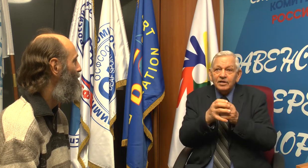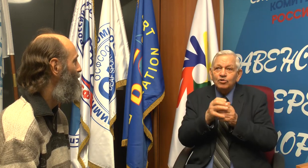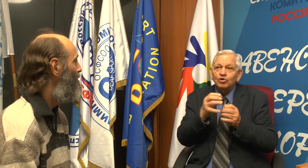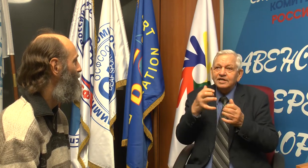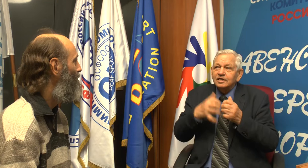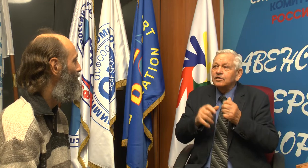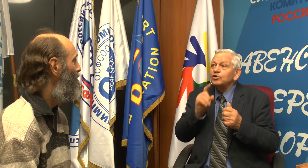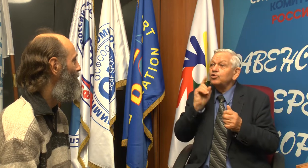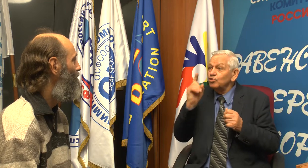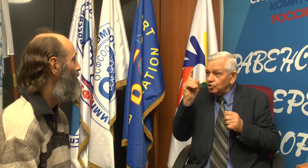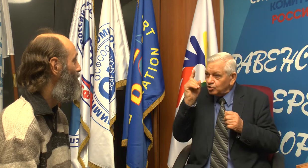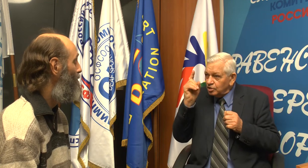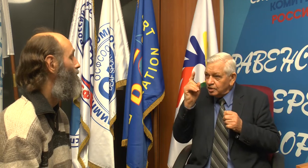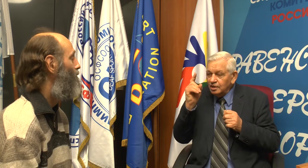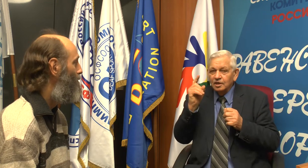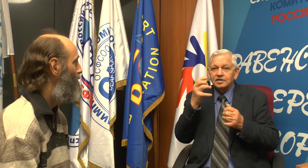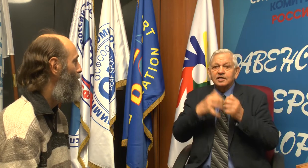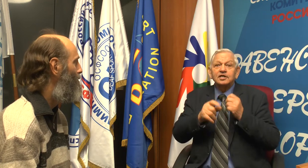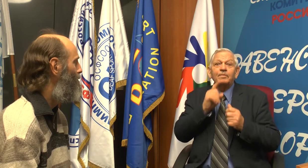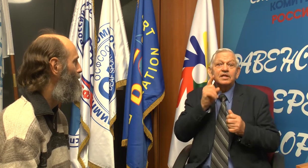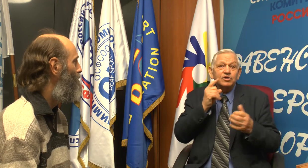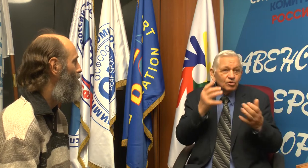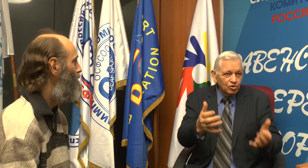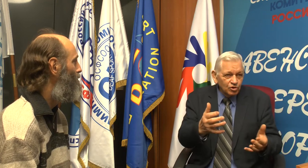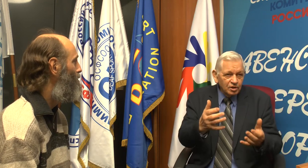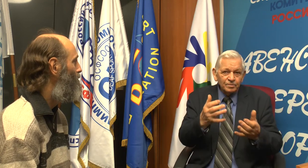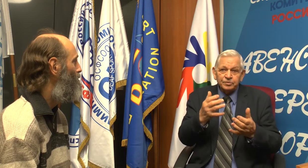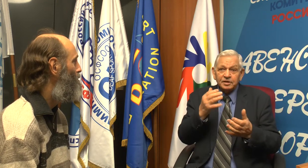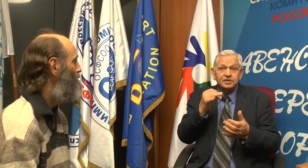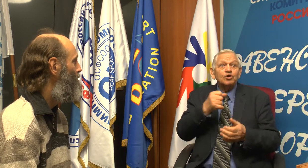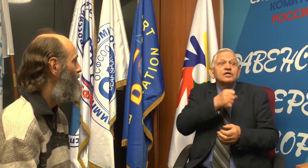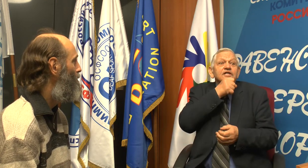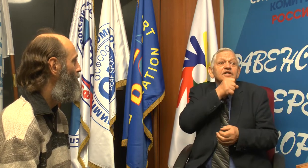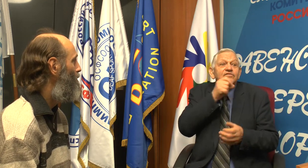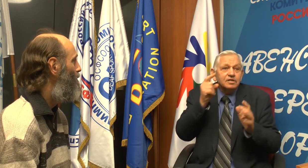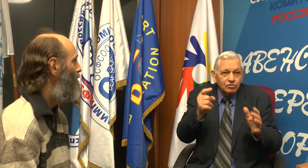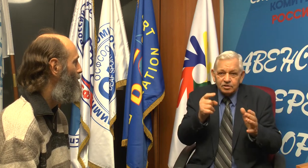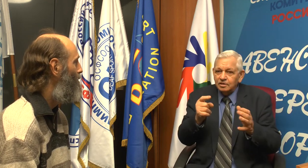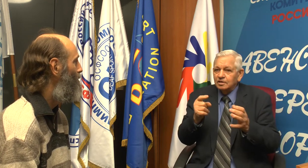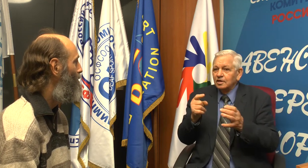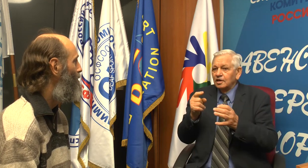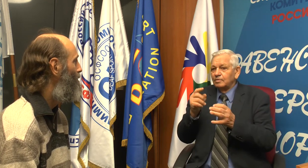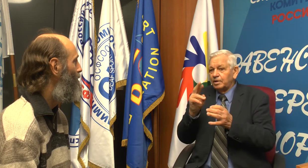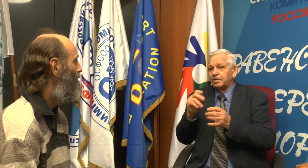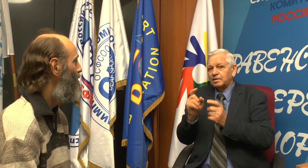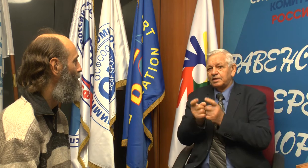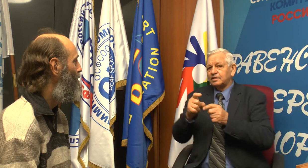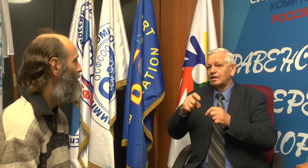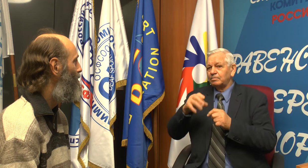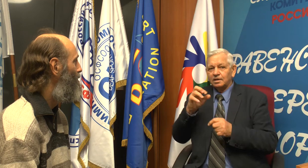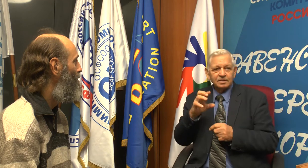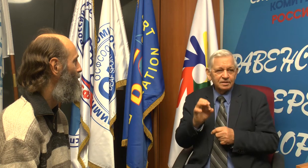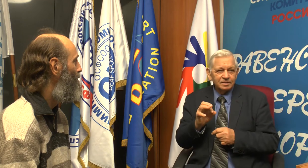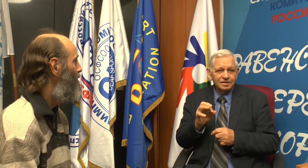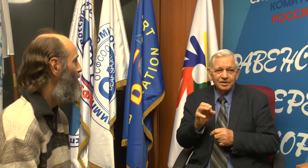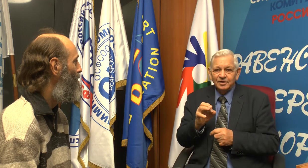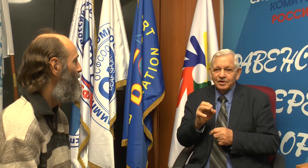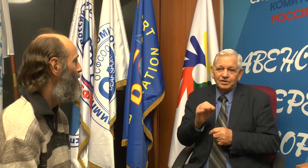команду среди юношей, среди молодежи и даже среди взрослых по борьбе с самбо. И